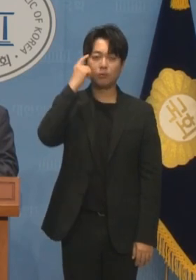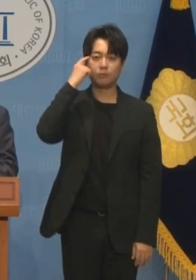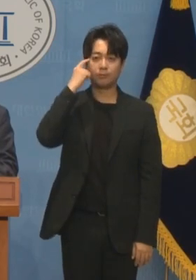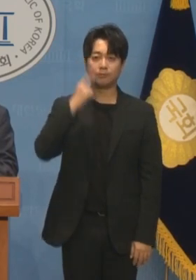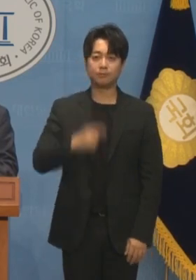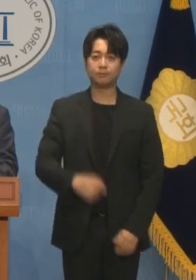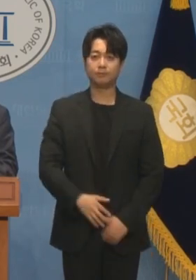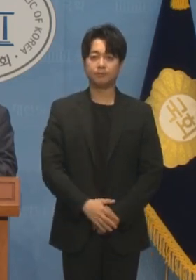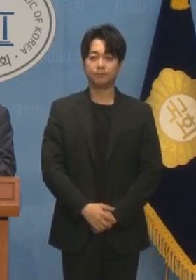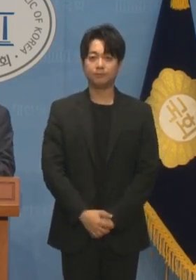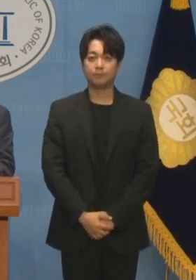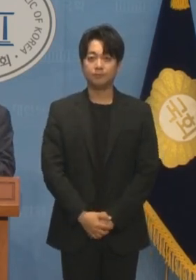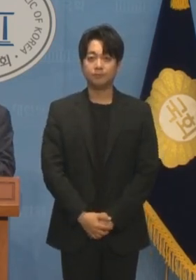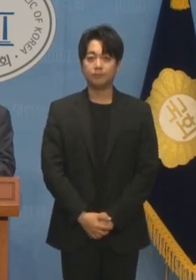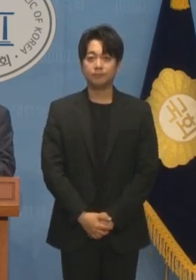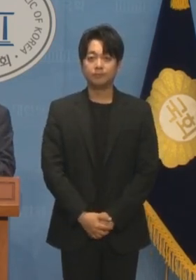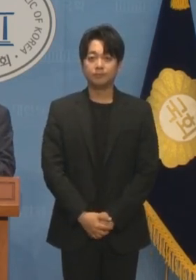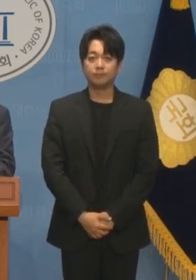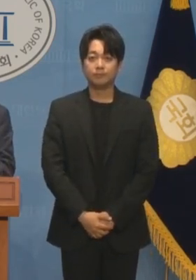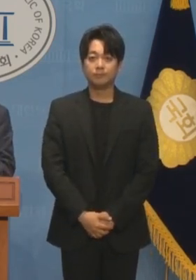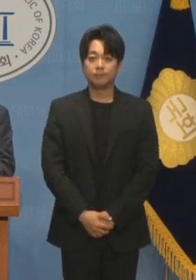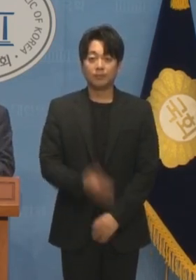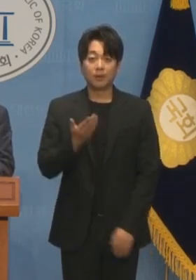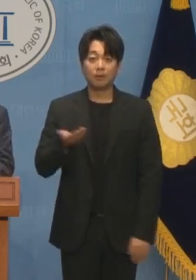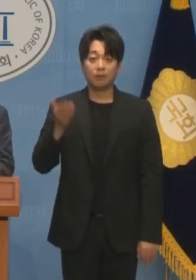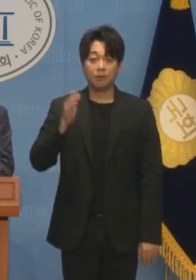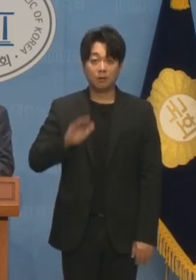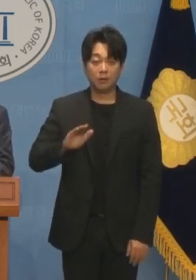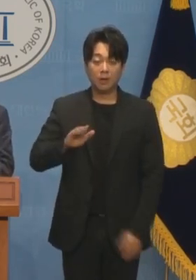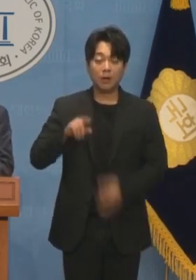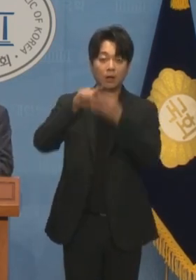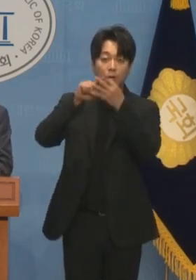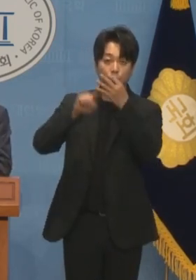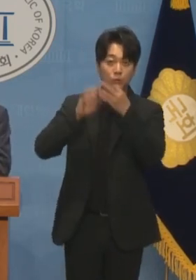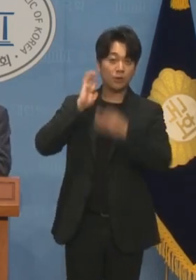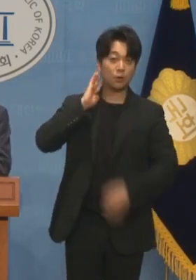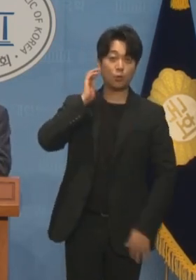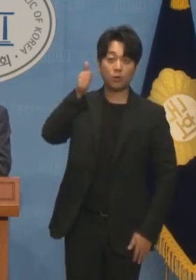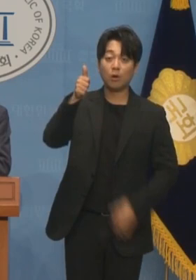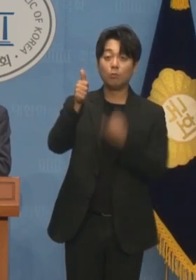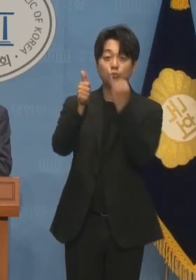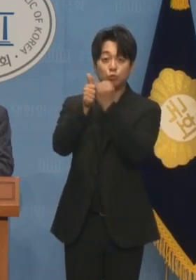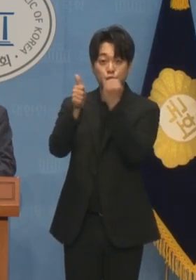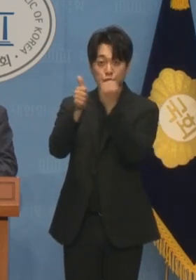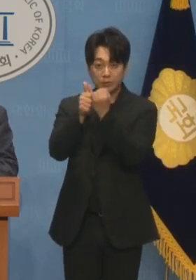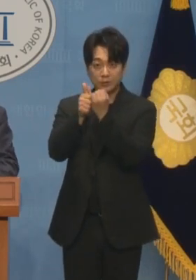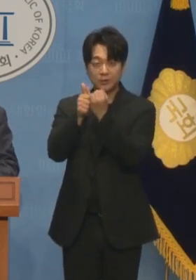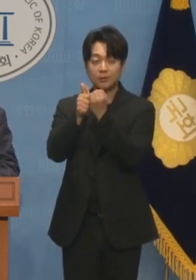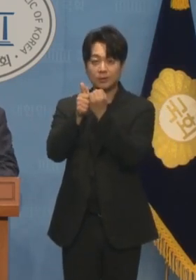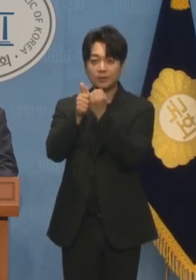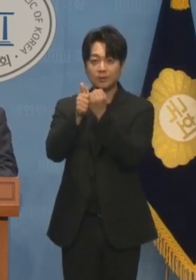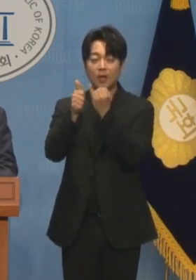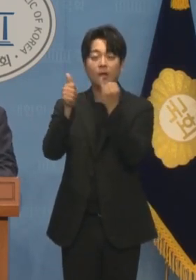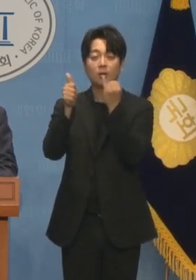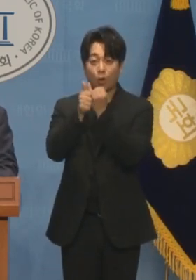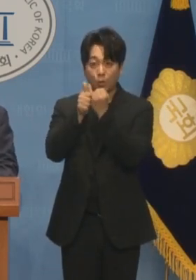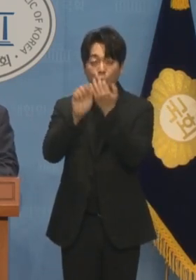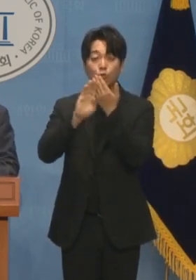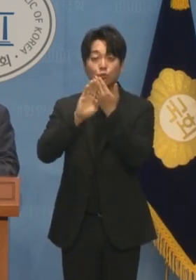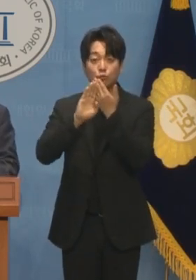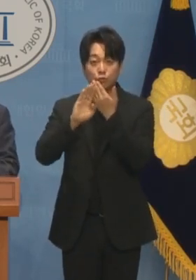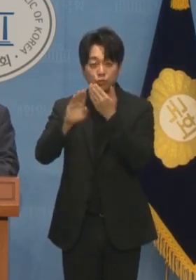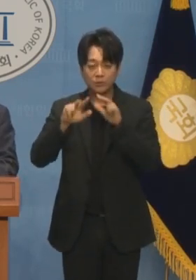됩니다. 그럼에도 불구하고 윤석열 대통령 부부는 가정을 꾸린 이후